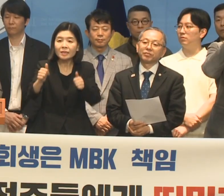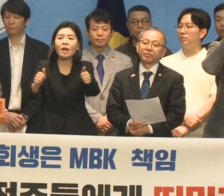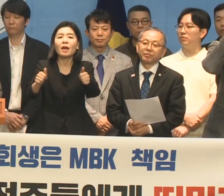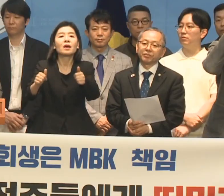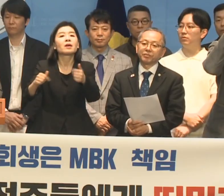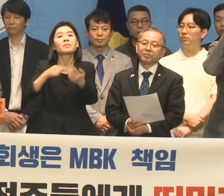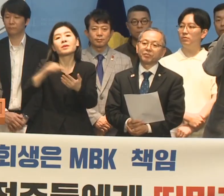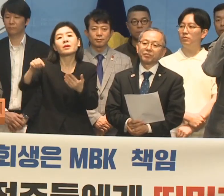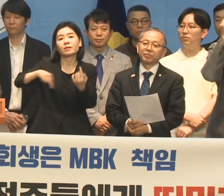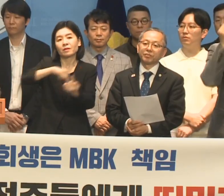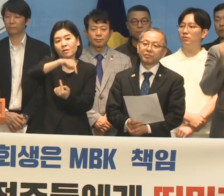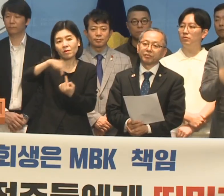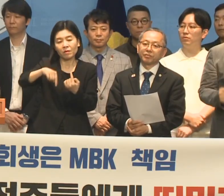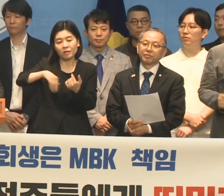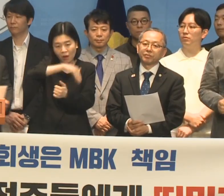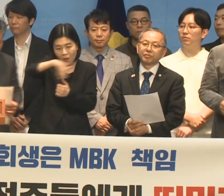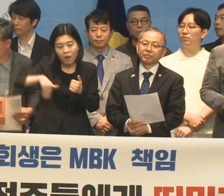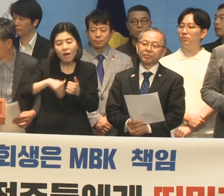듣도록 하겠습니다.